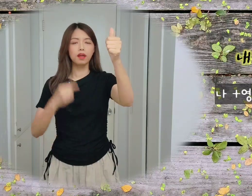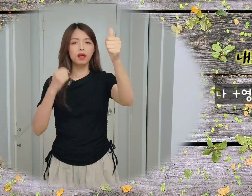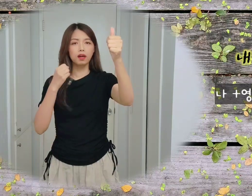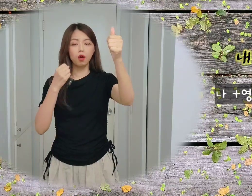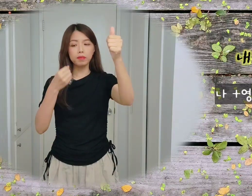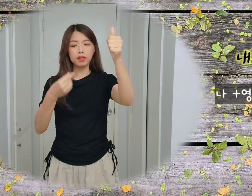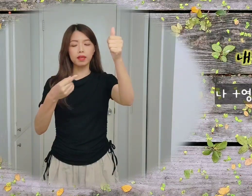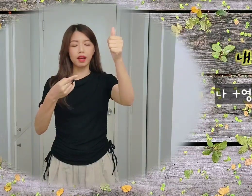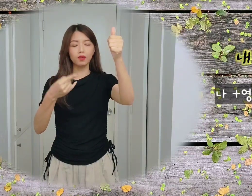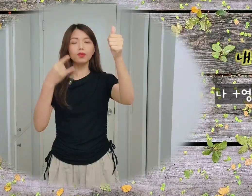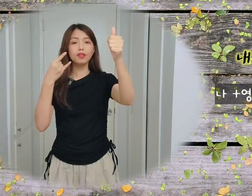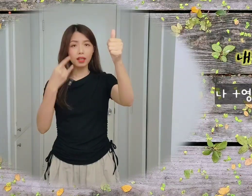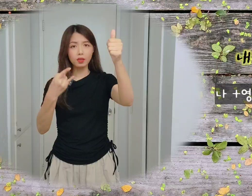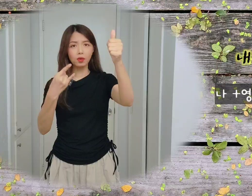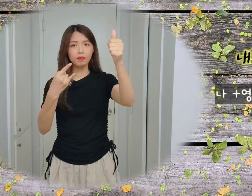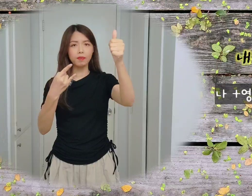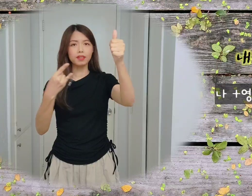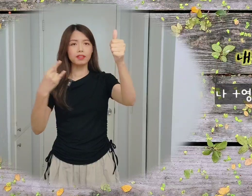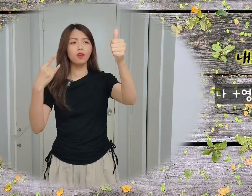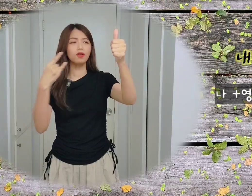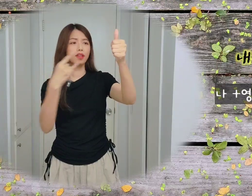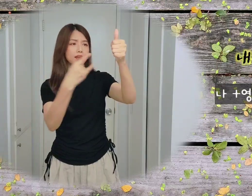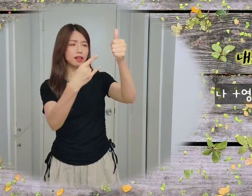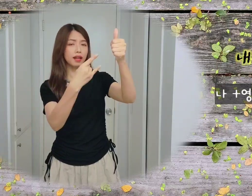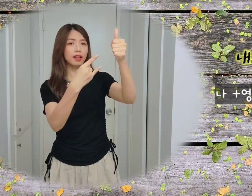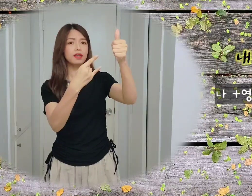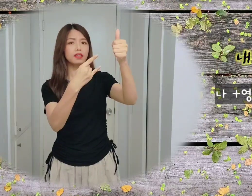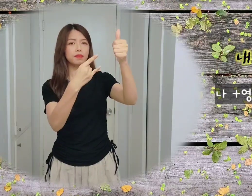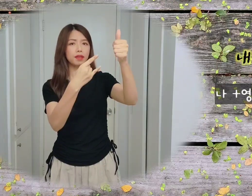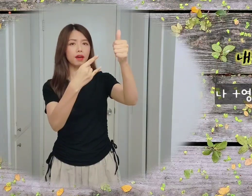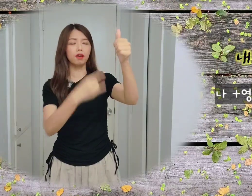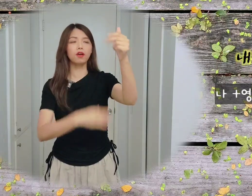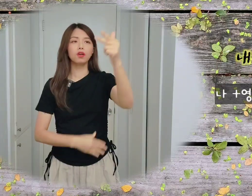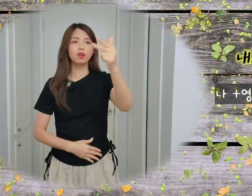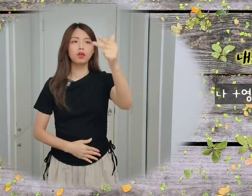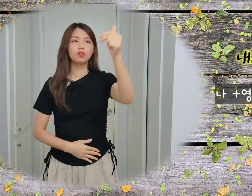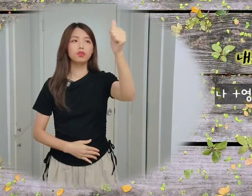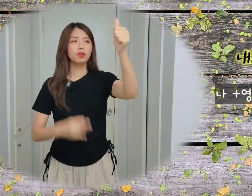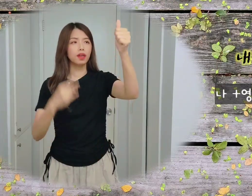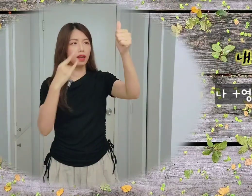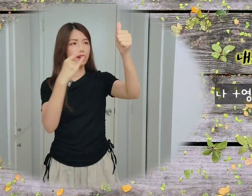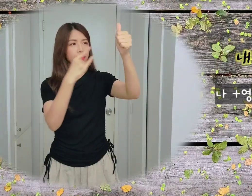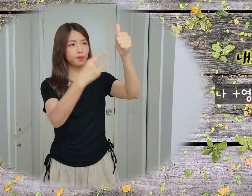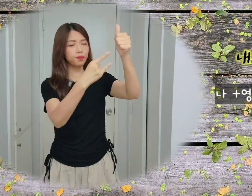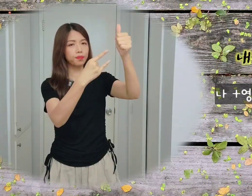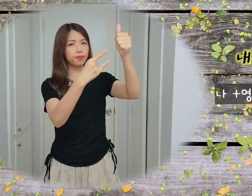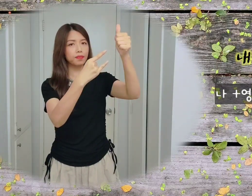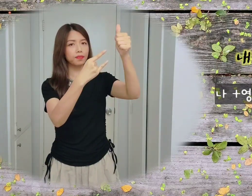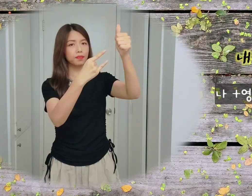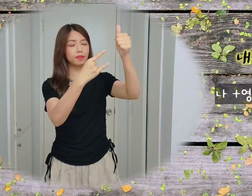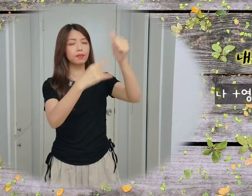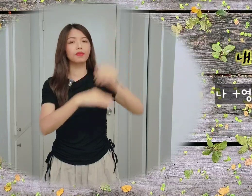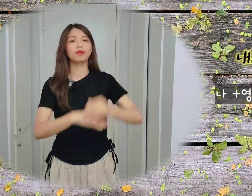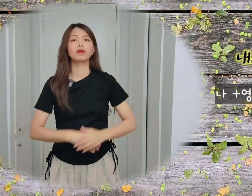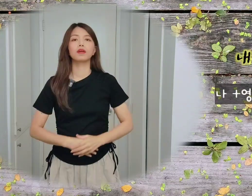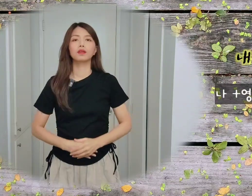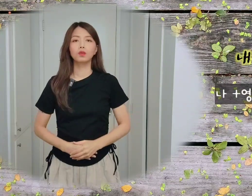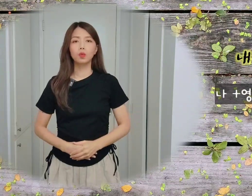수어는 검지하고 새끼손가락만 펴셔서 그 대상을 가리키시면 돼요. 주께